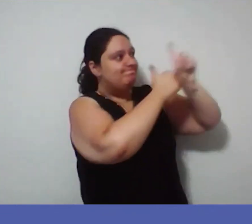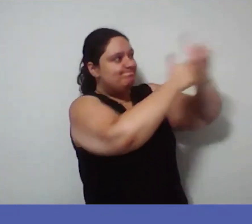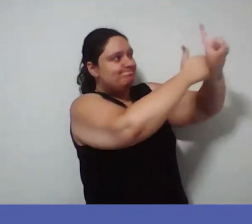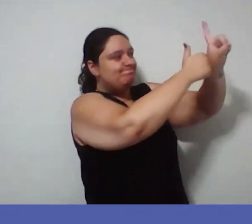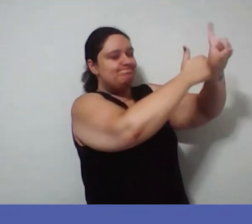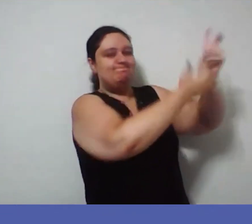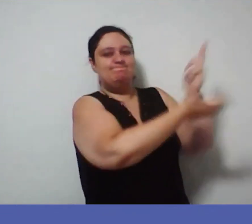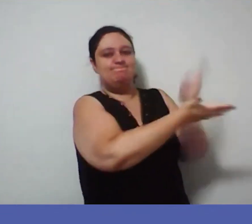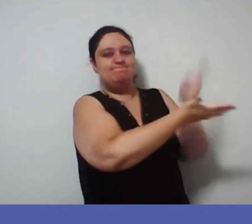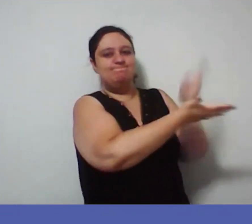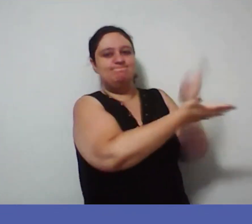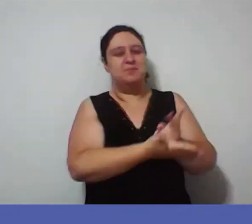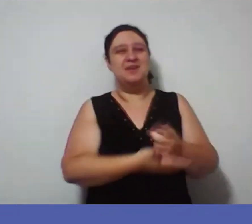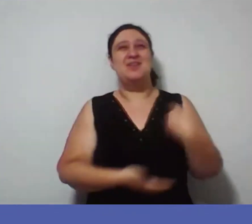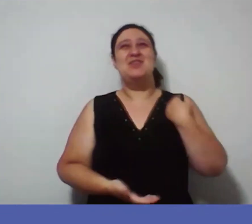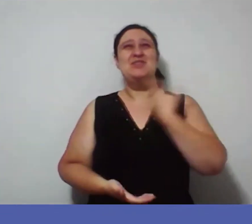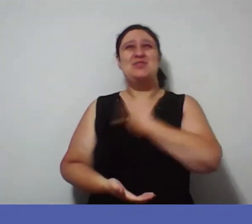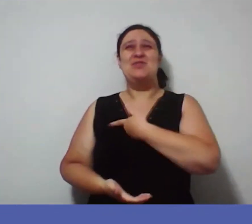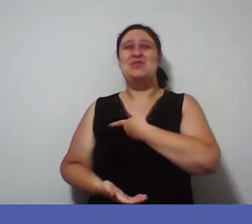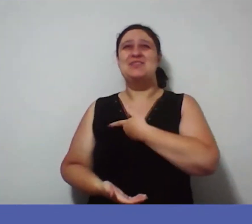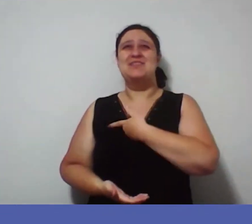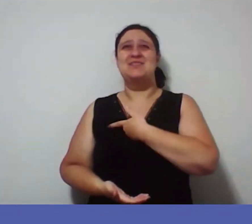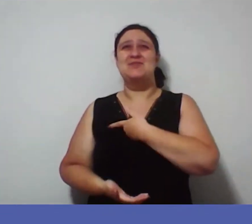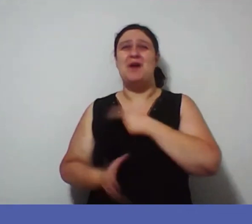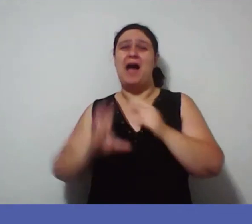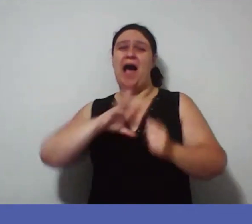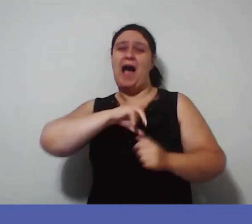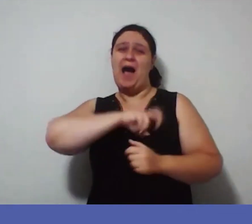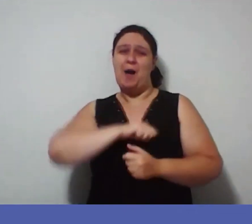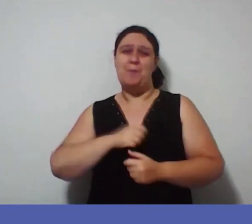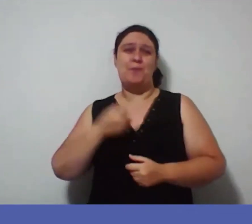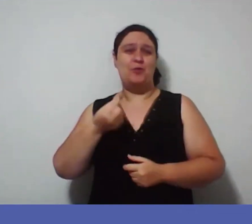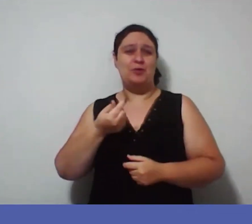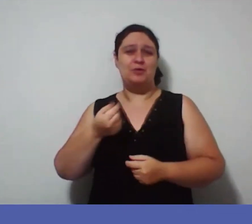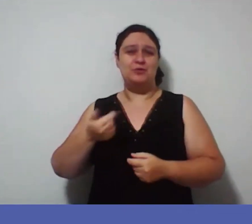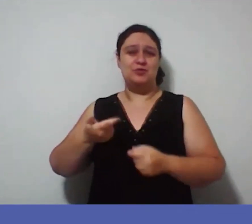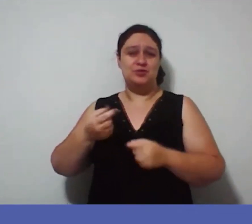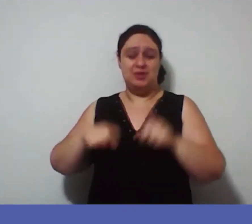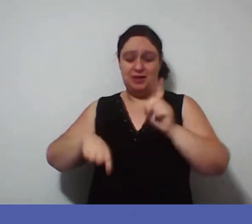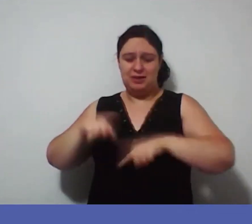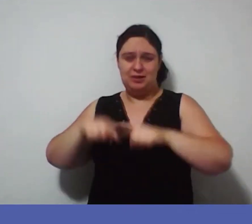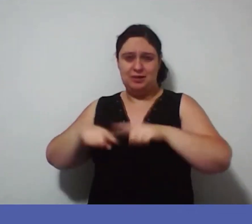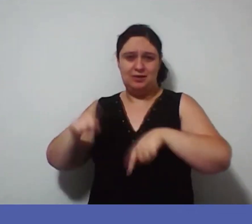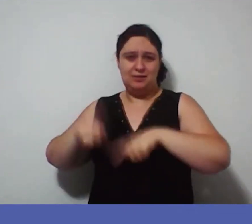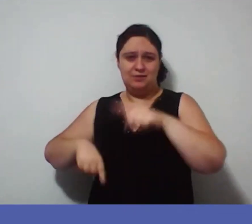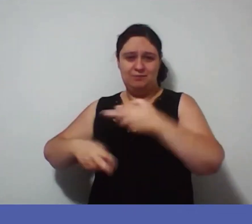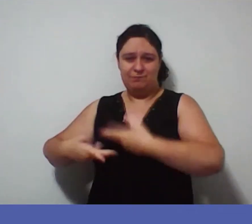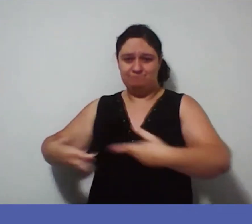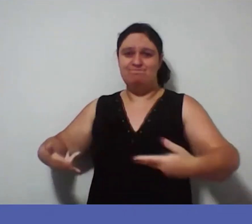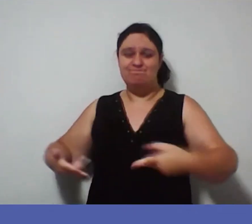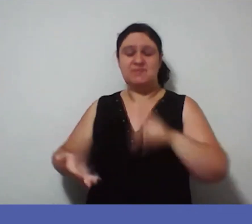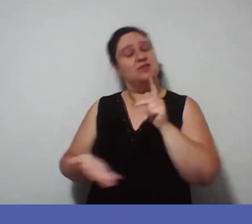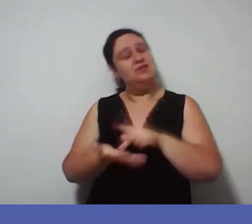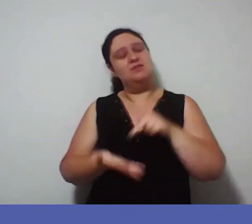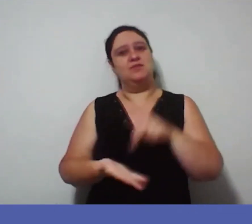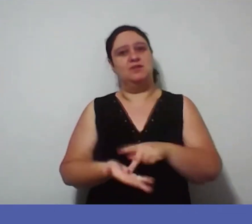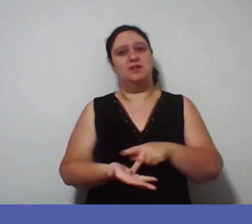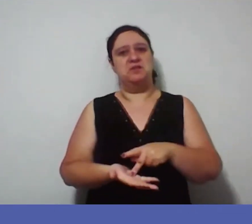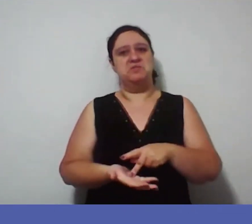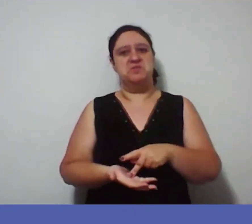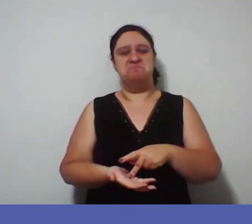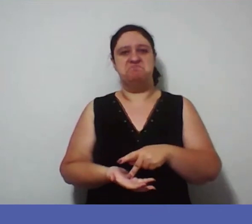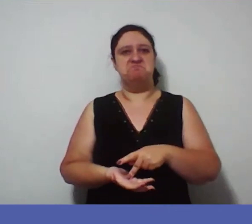Deixando o nosso apego pelas coisas materiais. Irmãos, realmente, eu não tenho mais nenhum apego com as